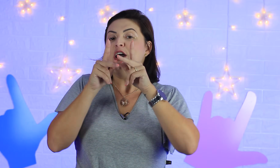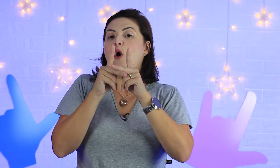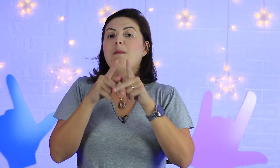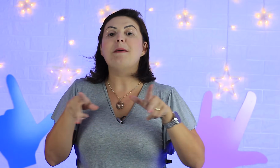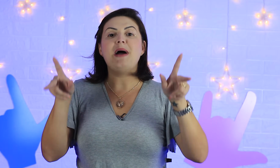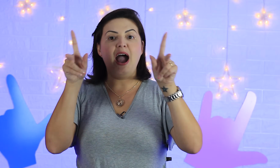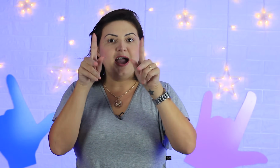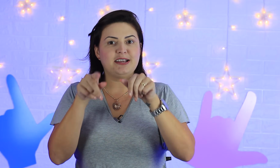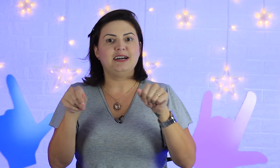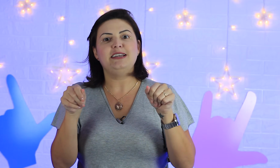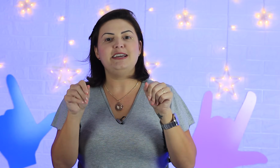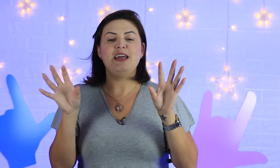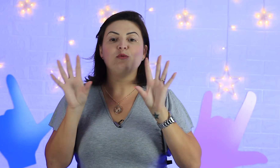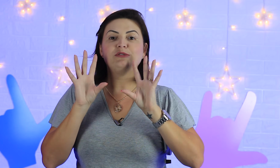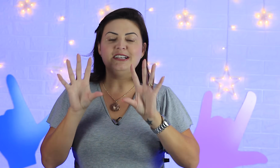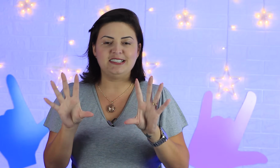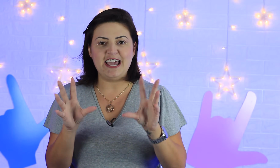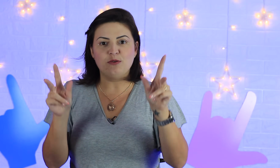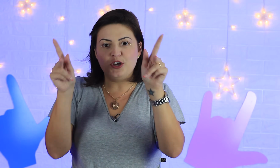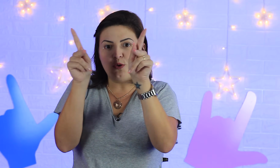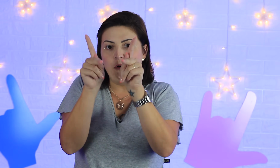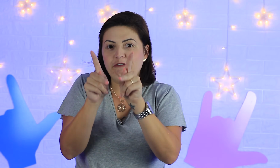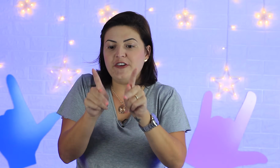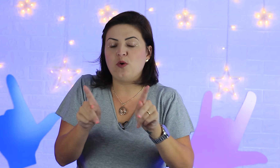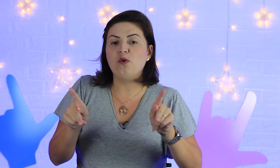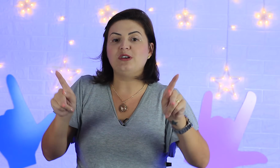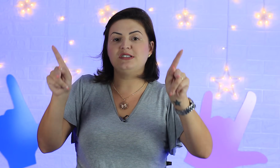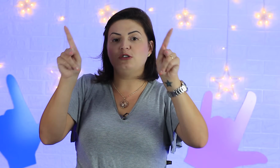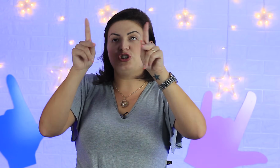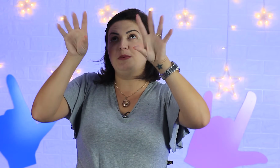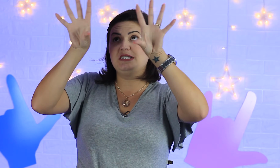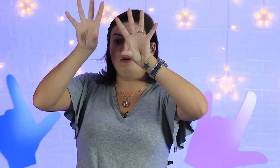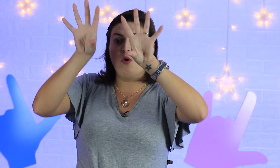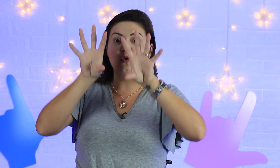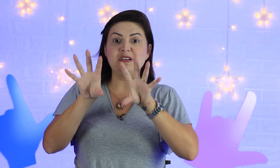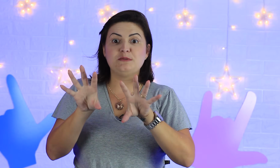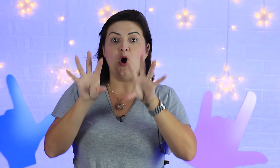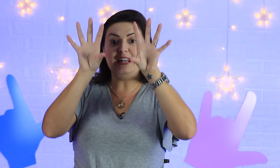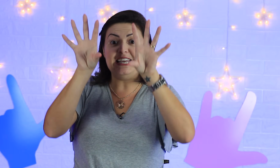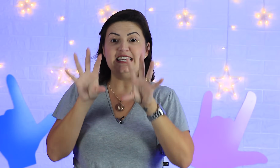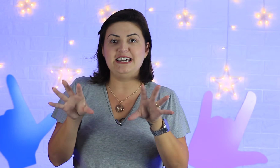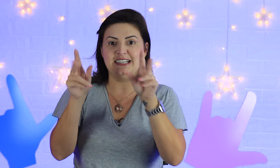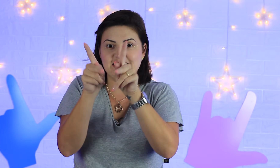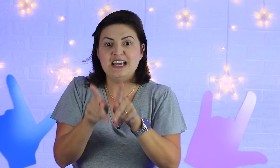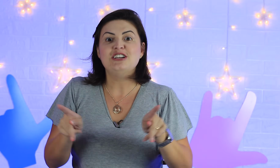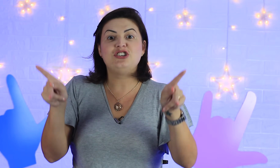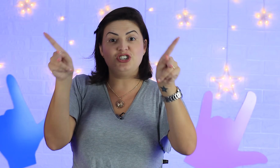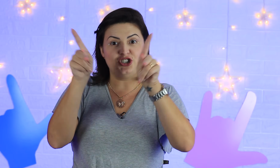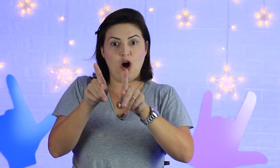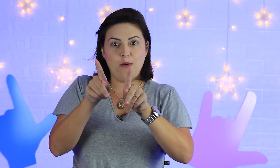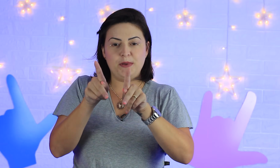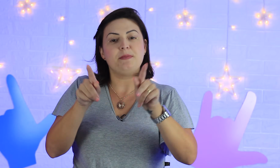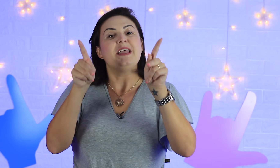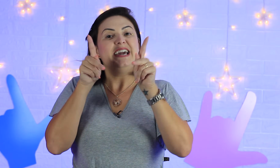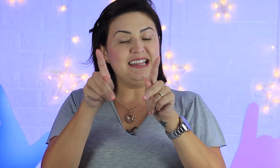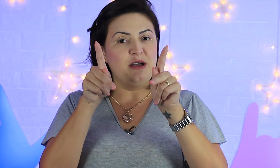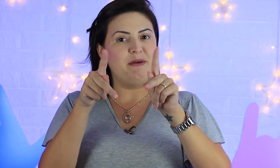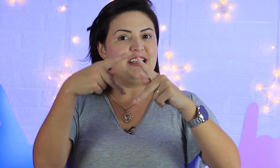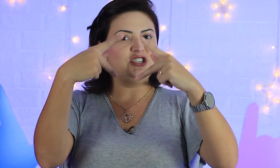uma marca ali, né? É um desenho que configura o sinal de shopping, que são algumas bolinhas de shopping. E também a